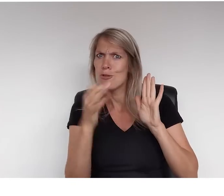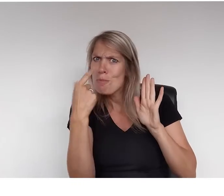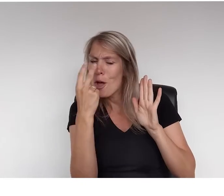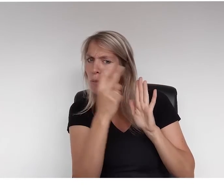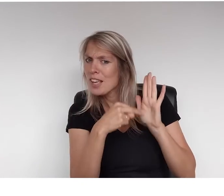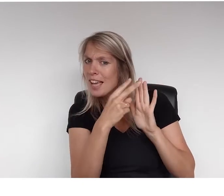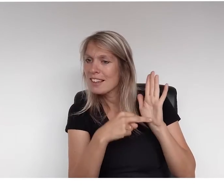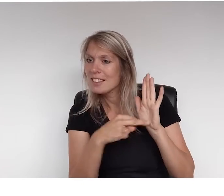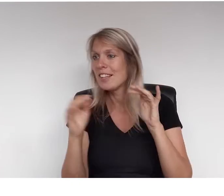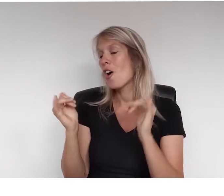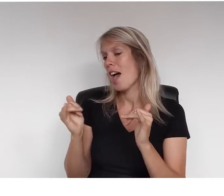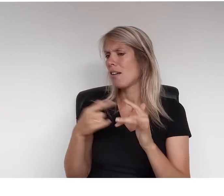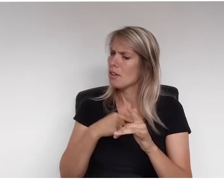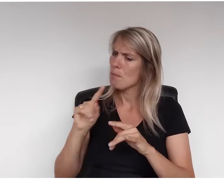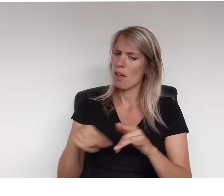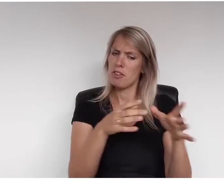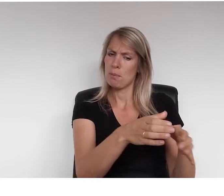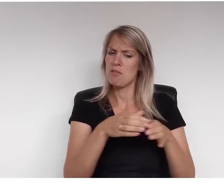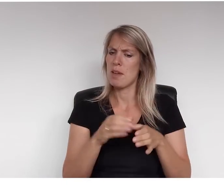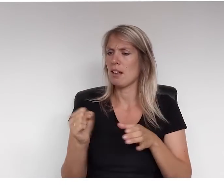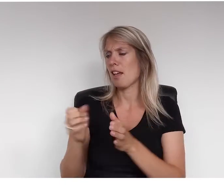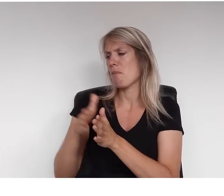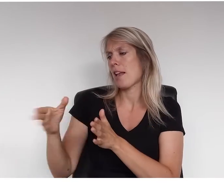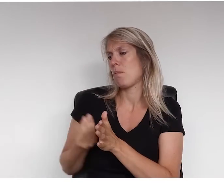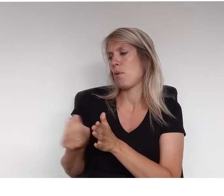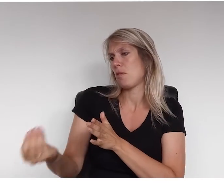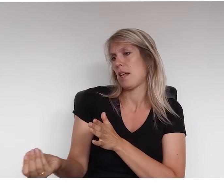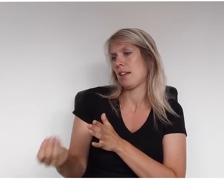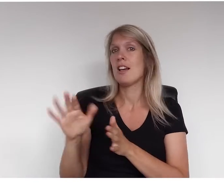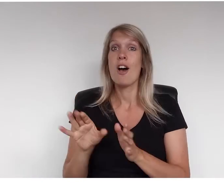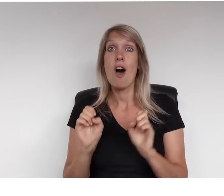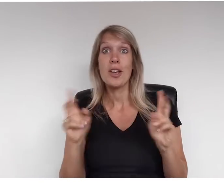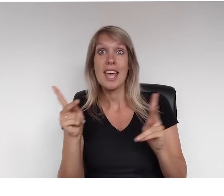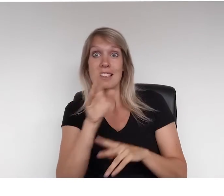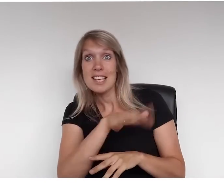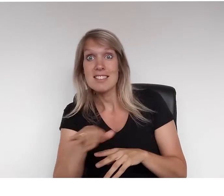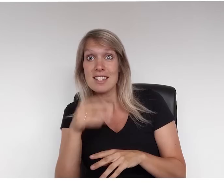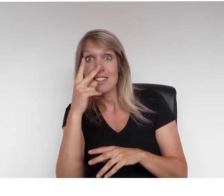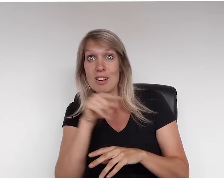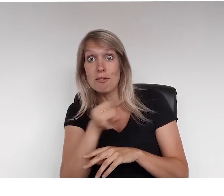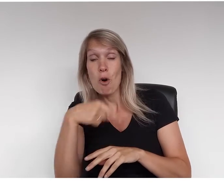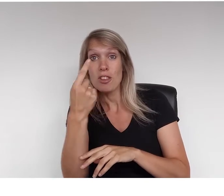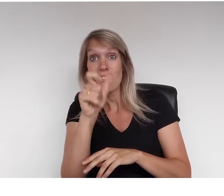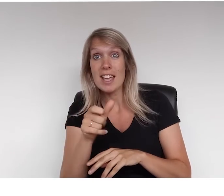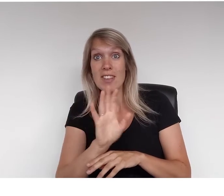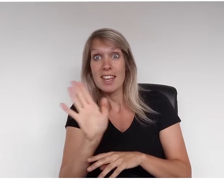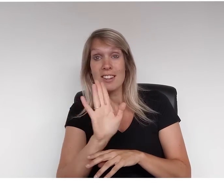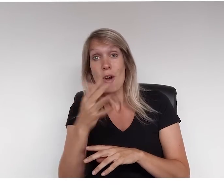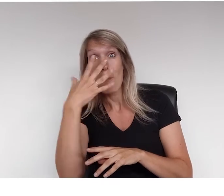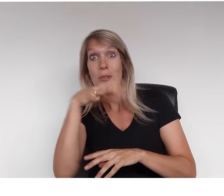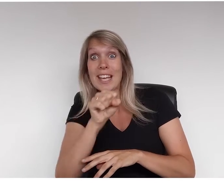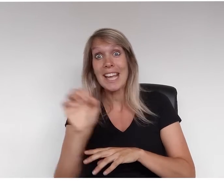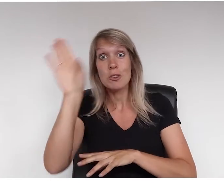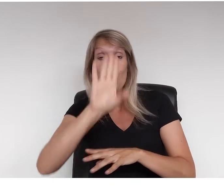neem ook even dit bosje mee. Dat kan ik gelijk bij de buren brengen. Oh, supergoed. Leuk toch? Hey kids, zien we je volgende week weer. Gaan we verder op ontdekking in Gods schepping. Doei!